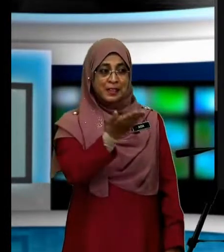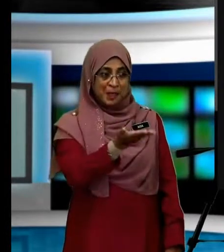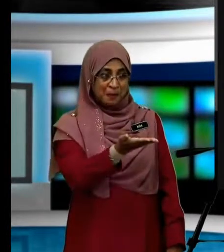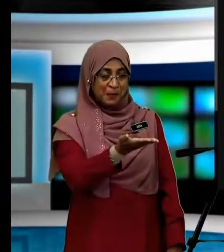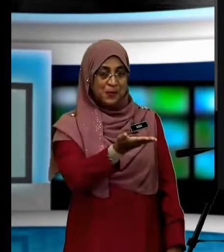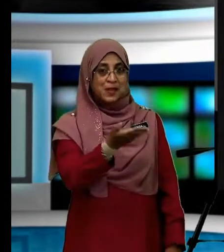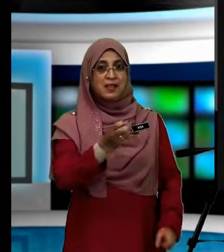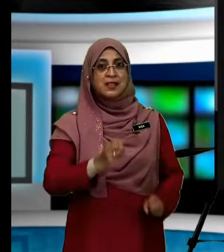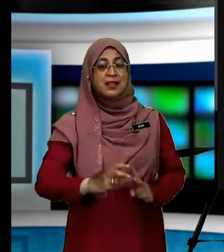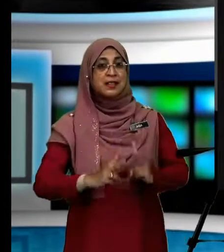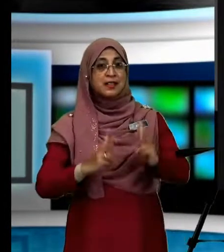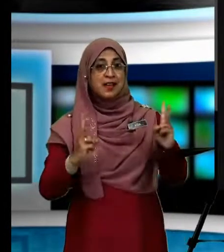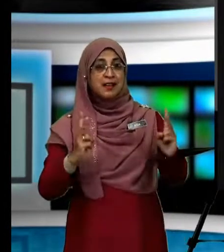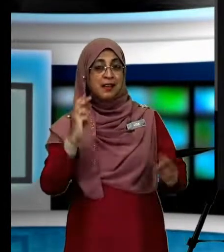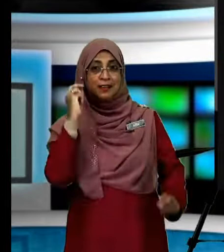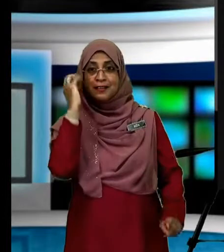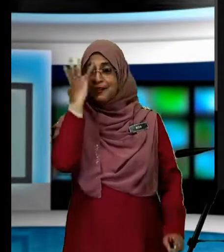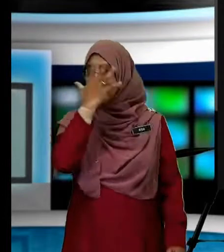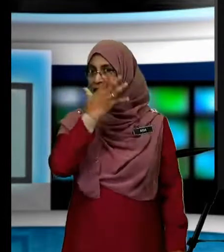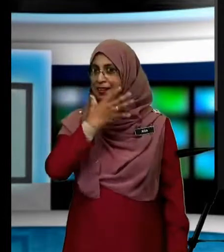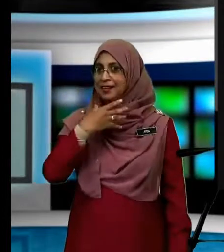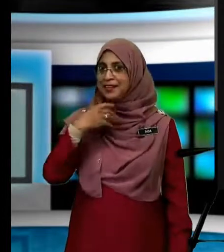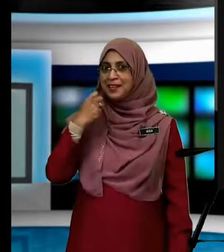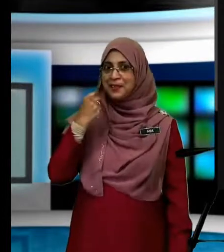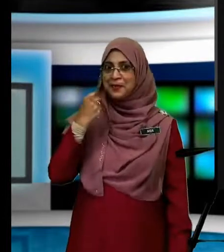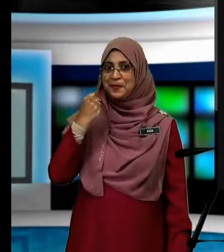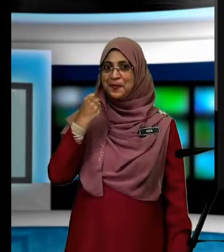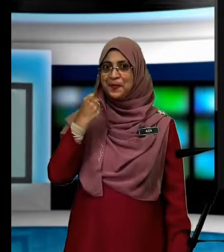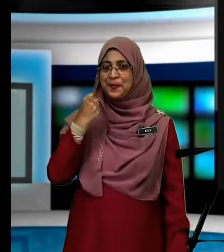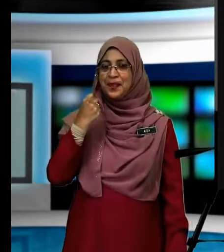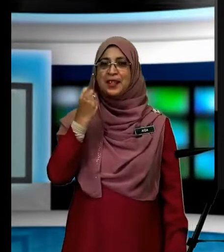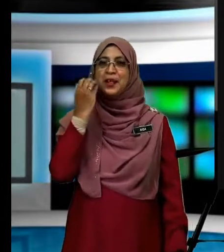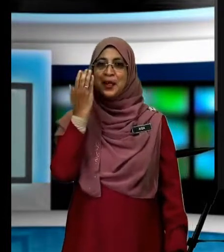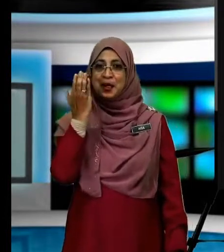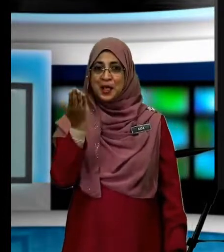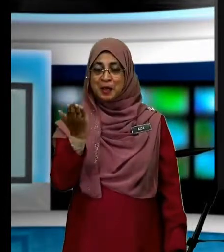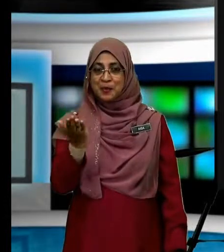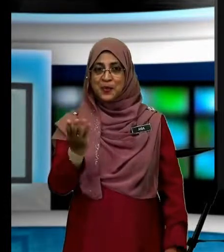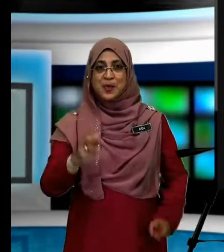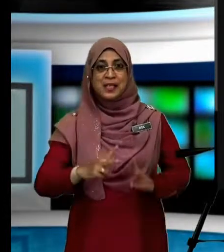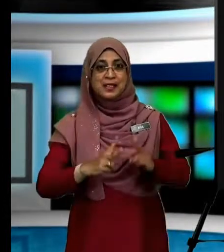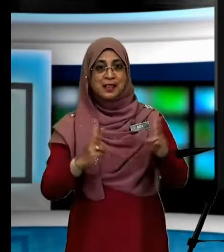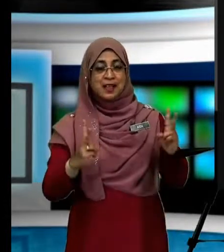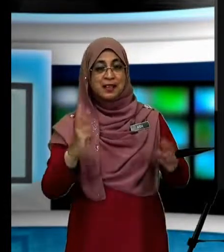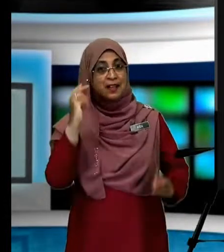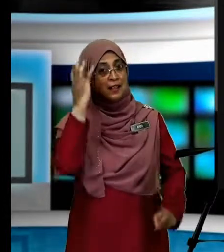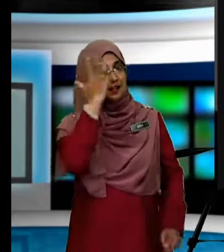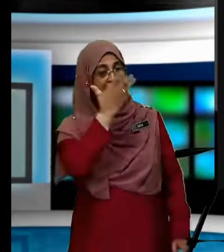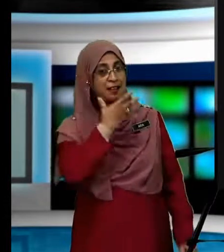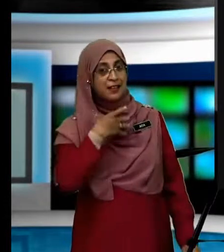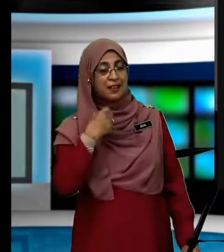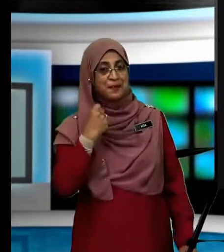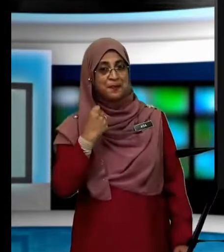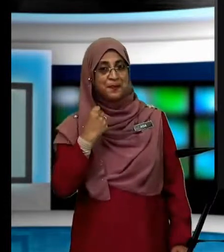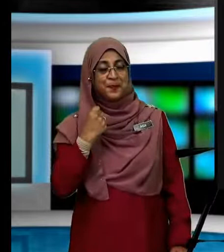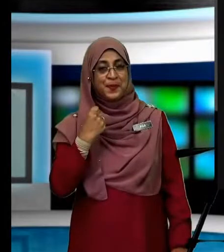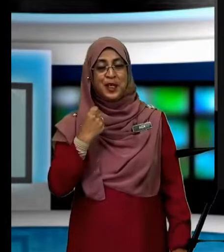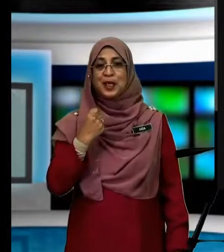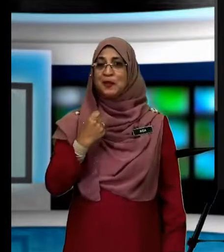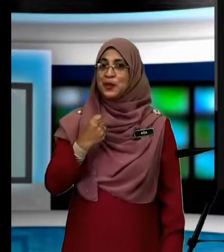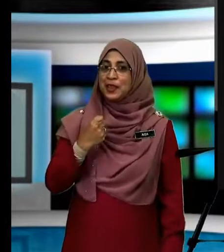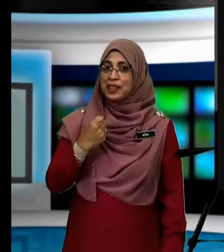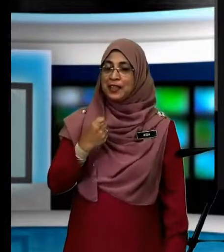Kamu sangat cantik muka kamu sangat cantik